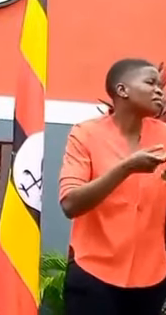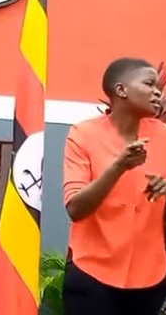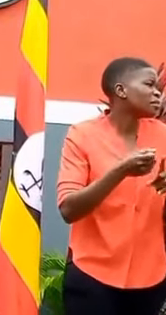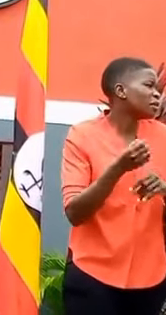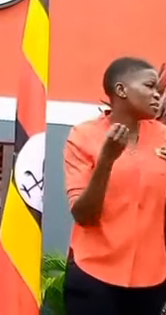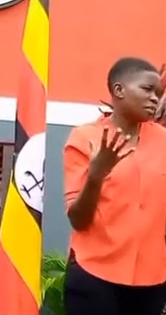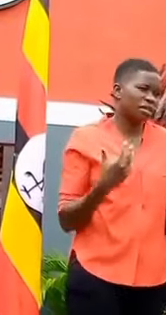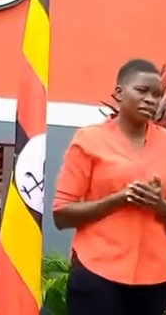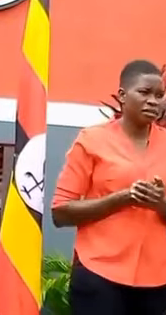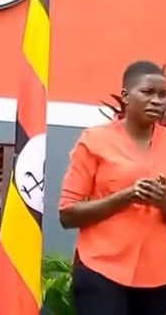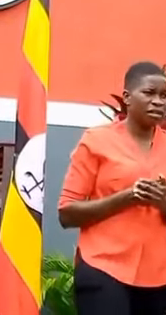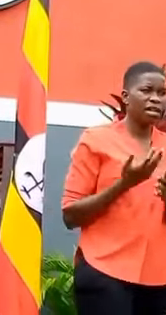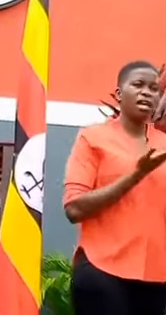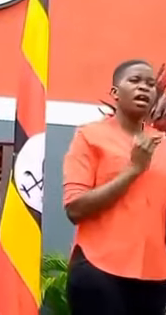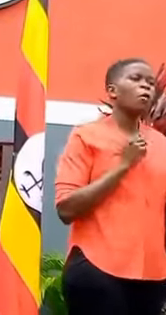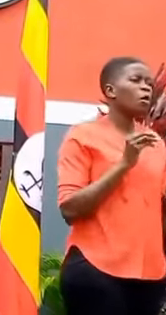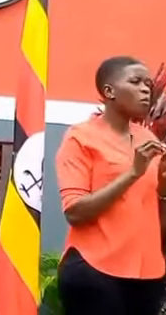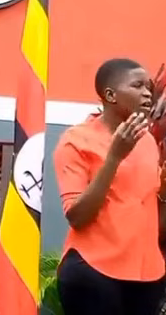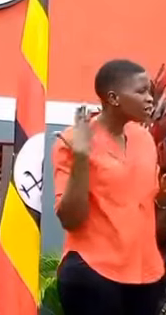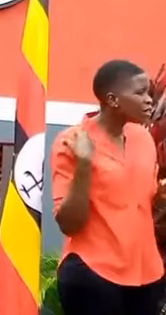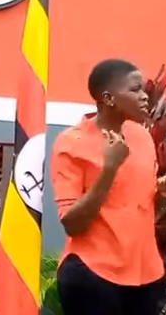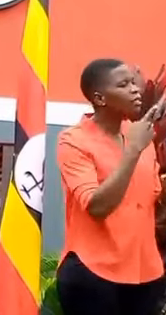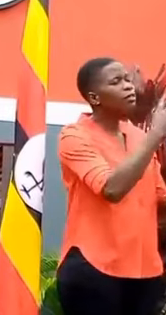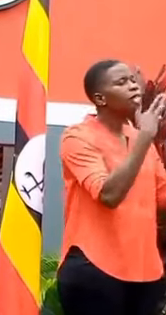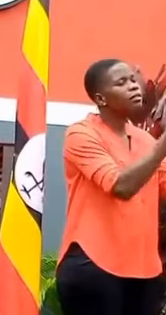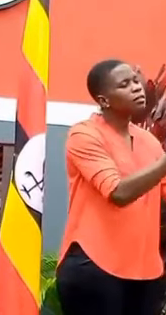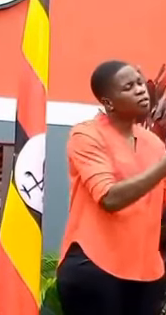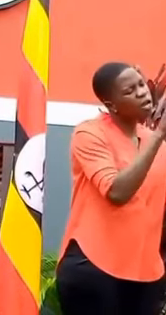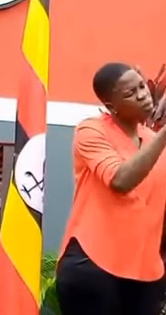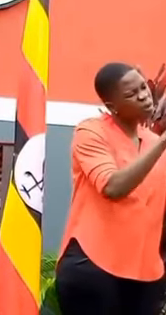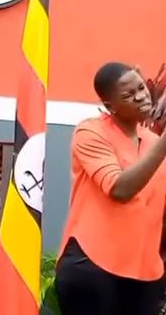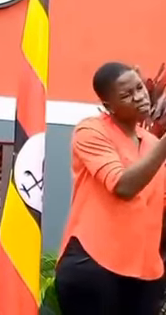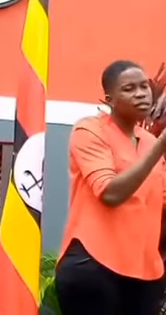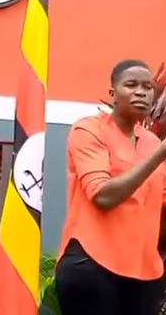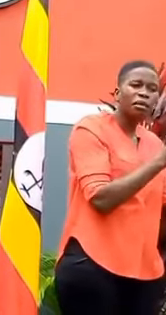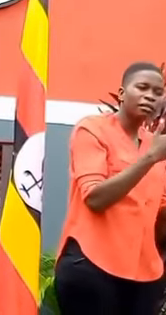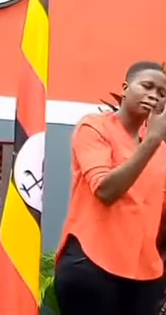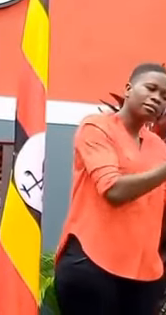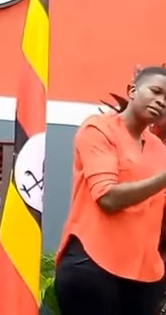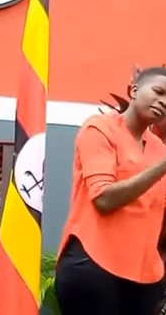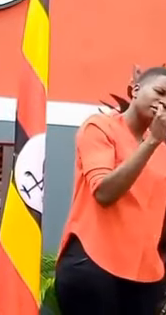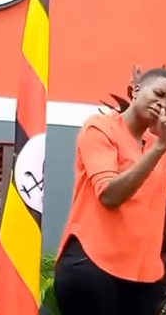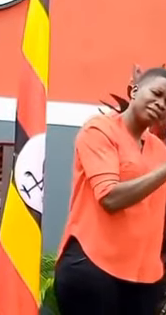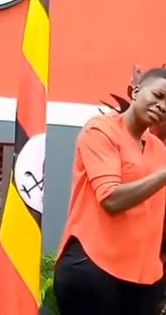baffe ba Nubian, ba Bobianka, ba Edi Mutwe baamalayo emyezi egyasukka omukaaga.